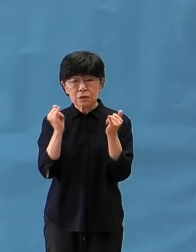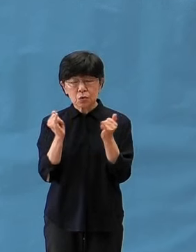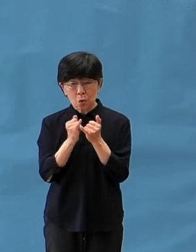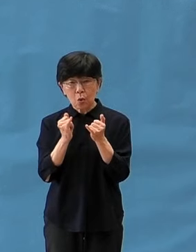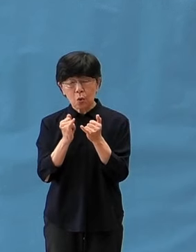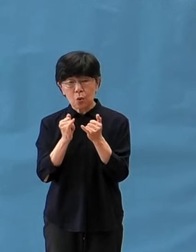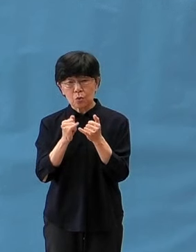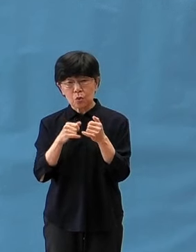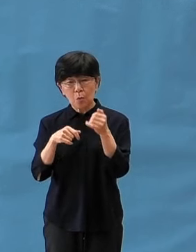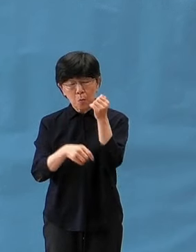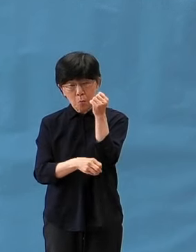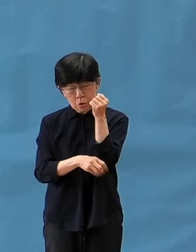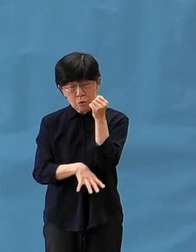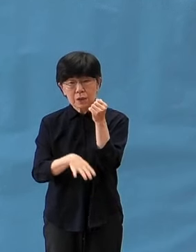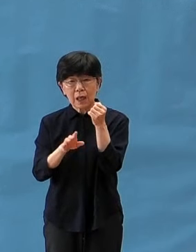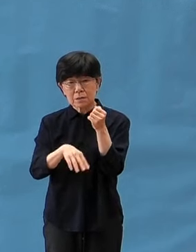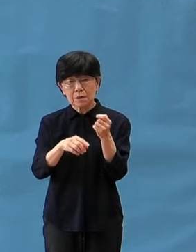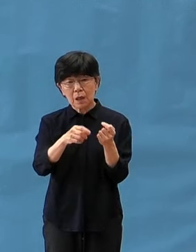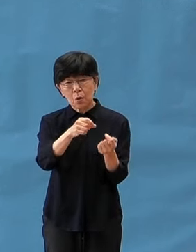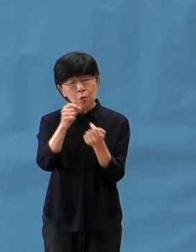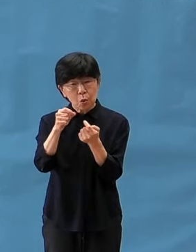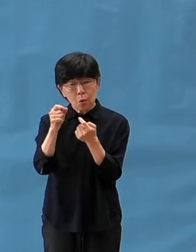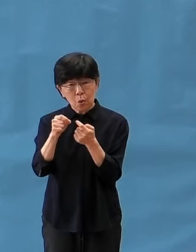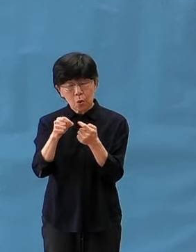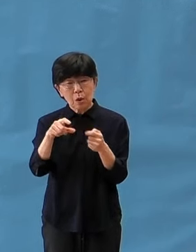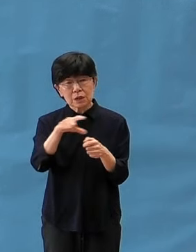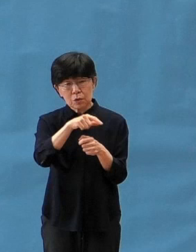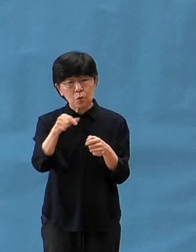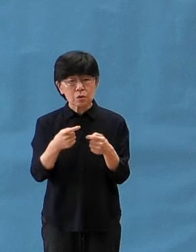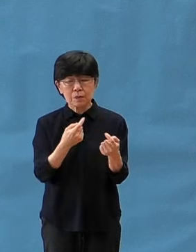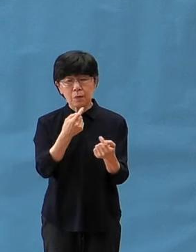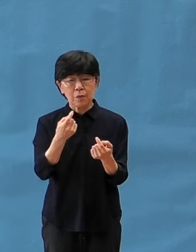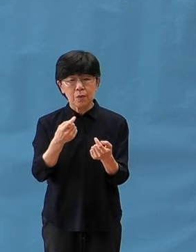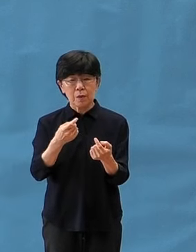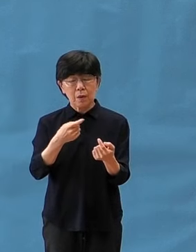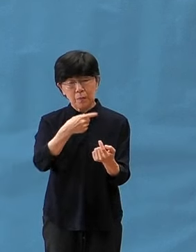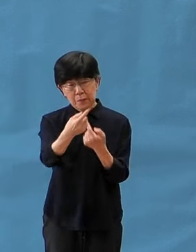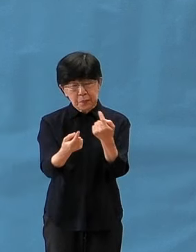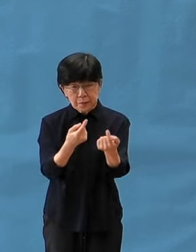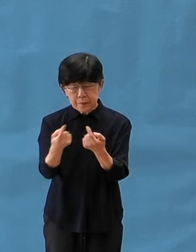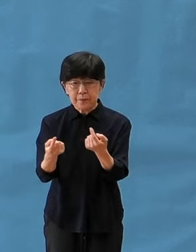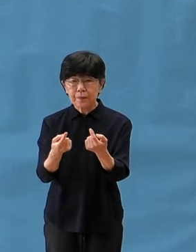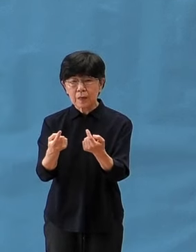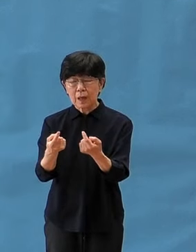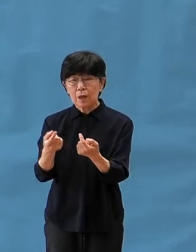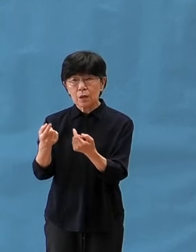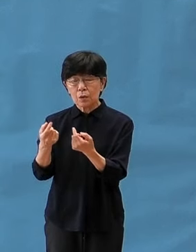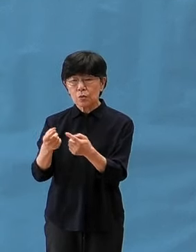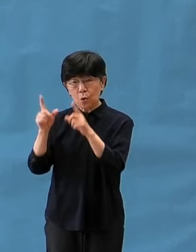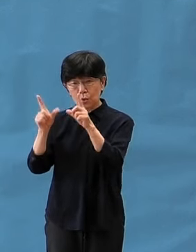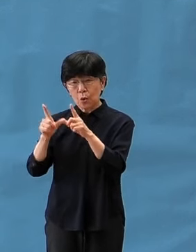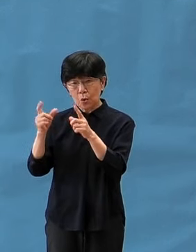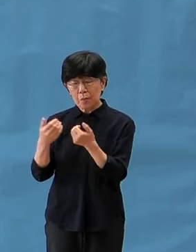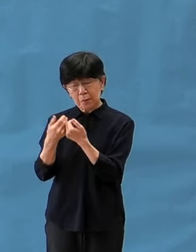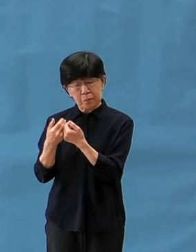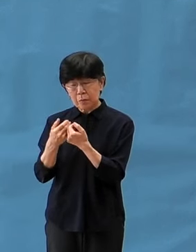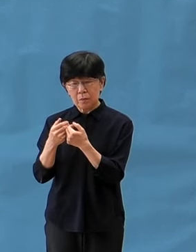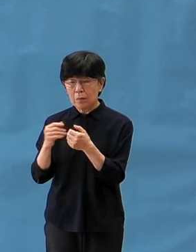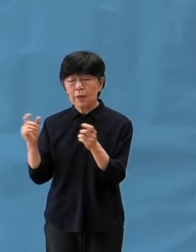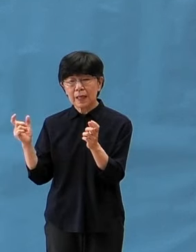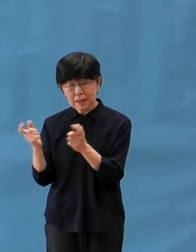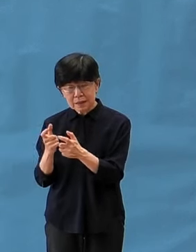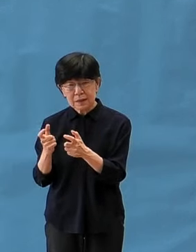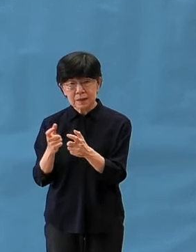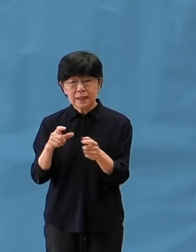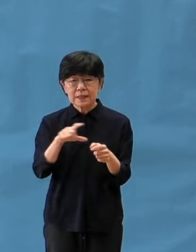に分散することで、この大都市、東京の超過密を緩和し、で、この地方の人口減少、